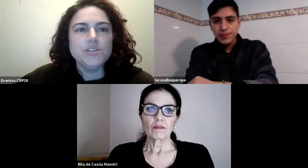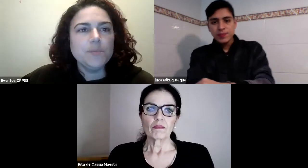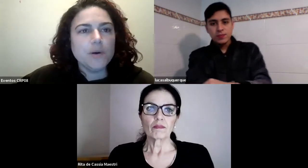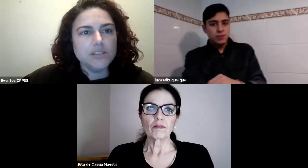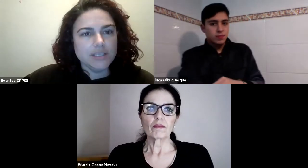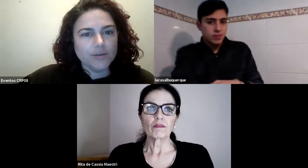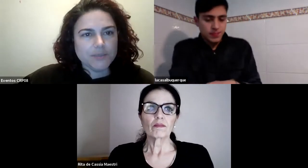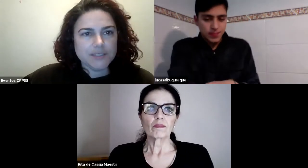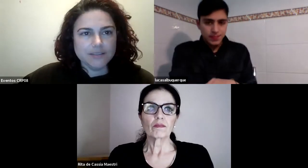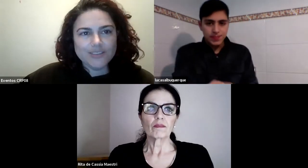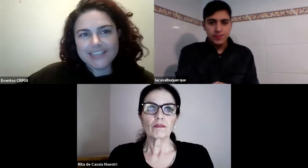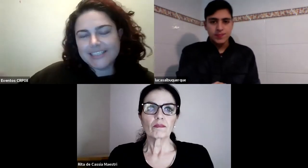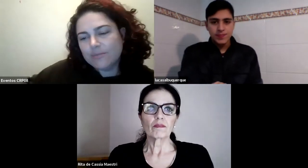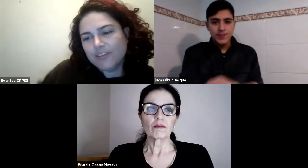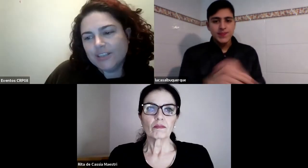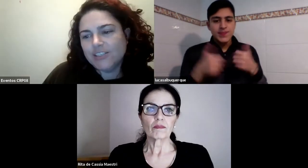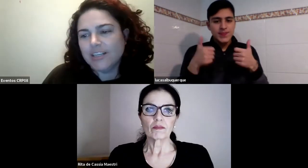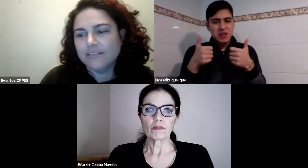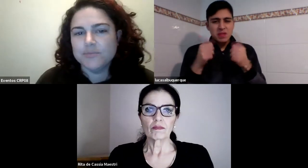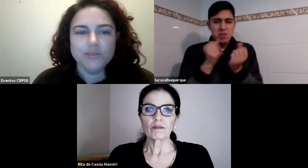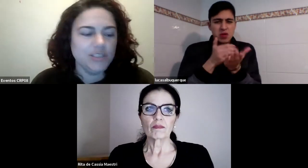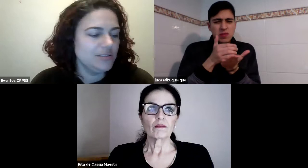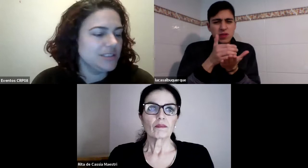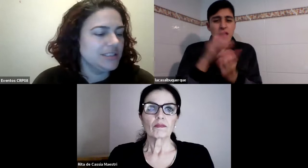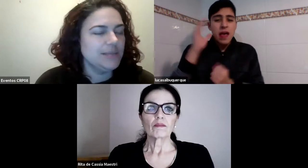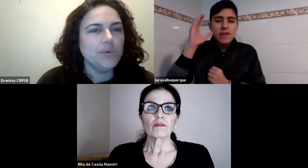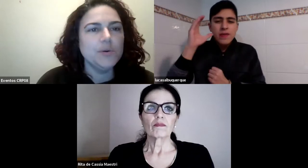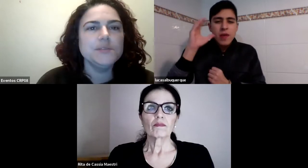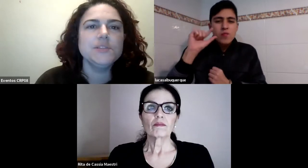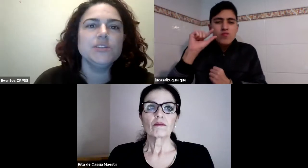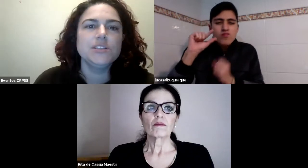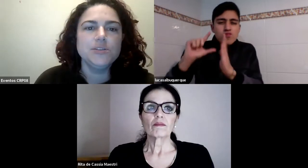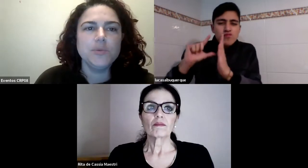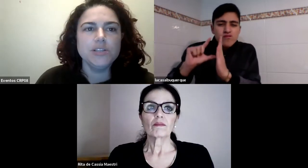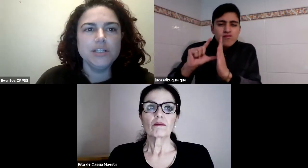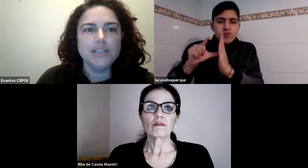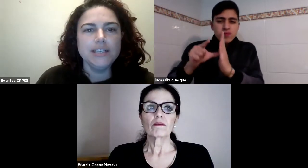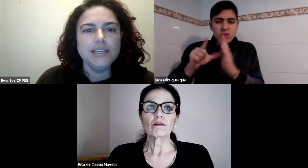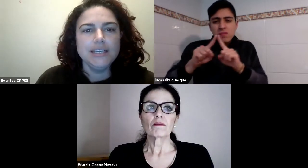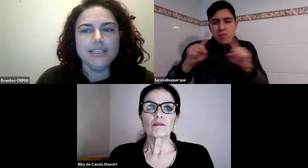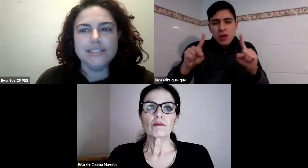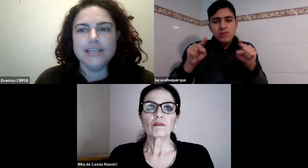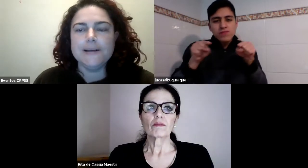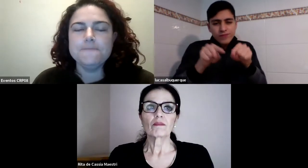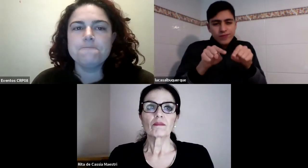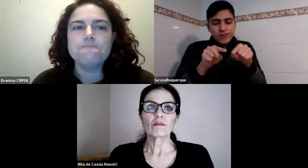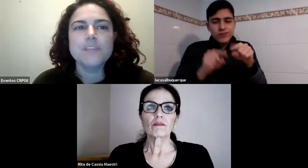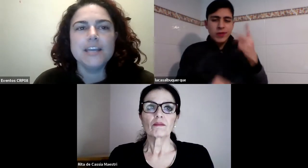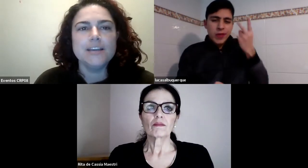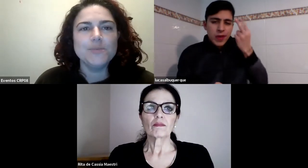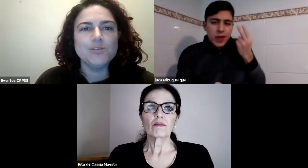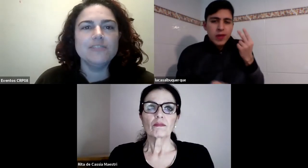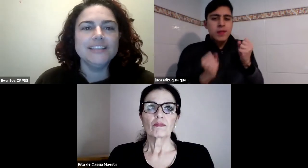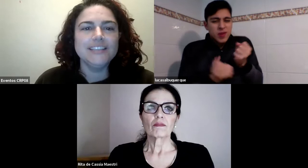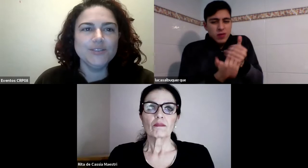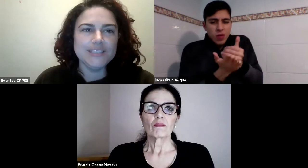Acho que a gente pode ir começando, né? A Selma falou que ia chegar uns minutinhos depois, mas acho que a gente pode iniciar.